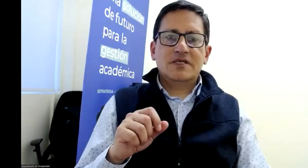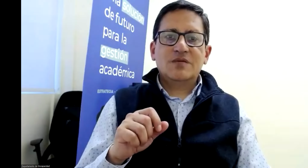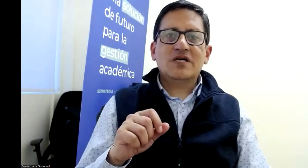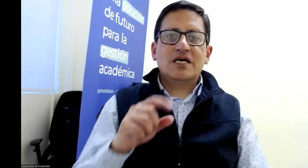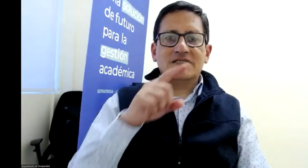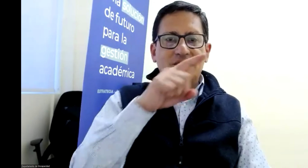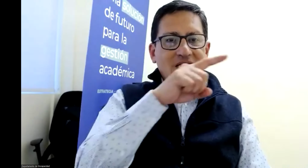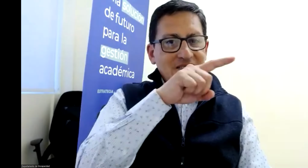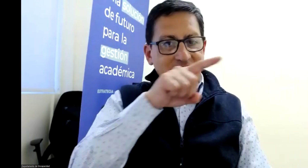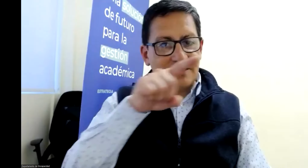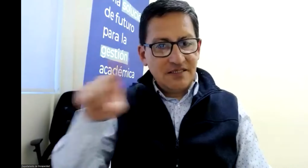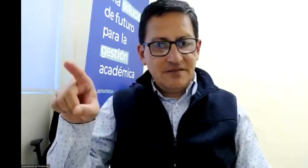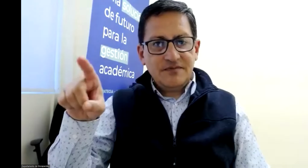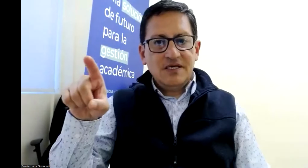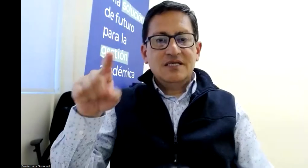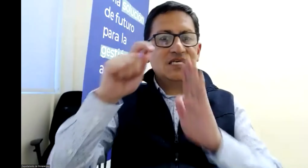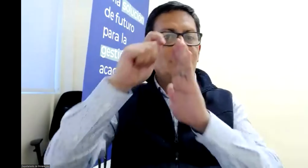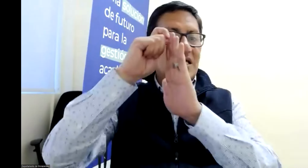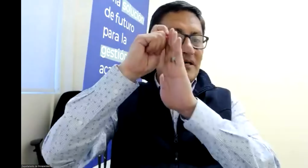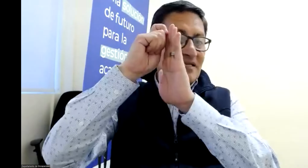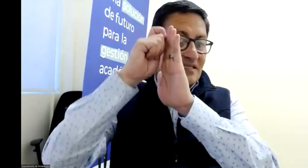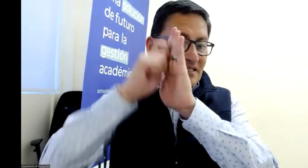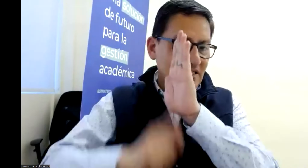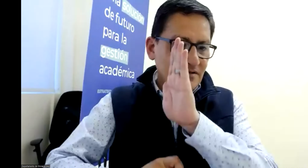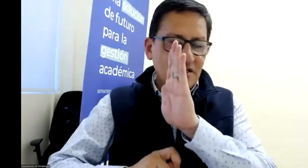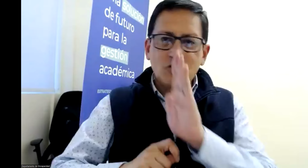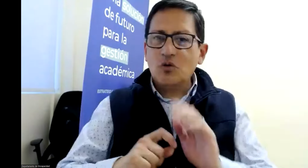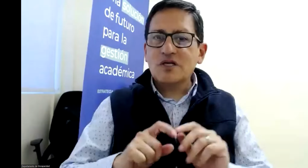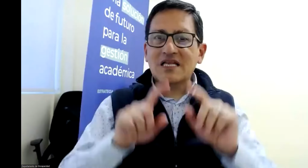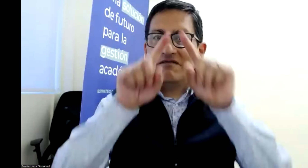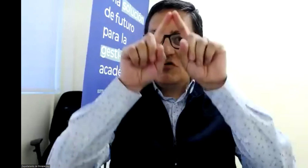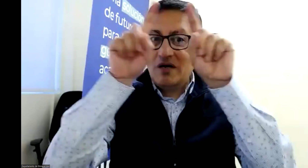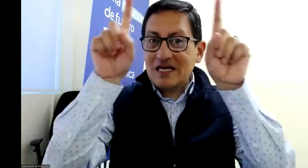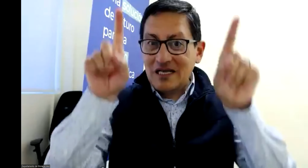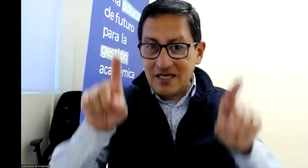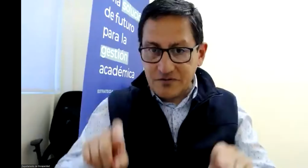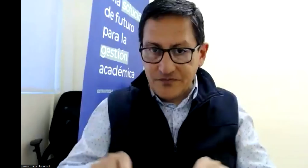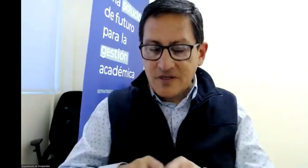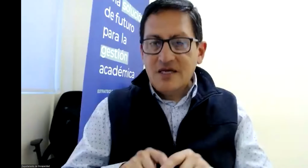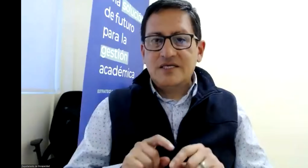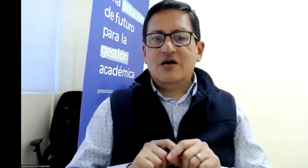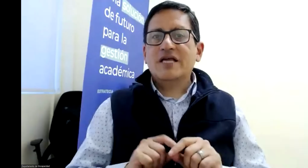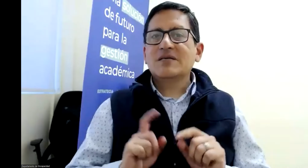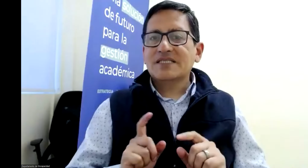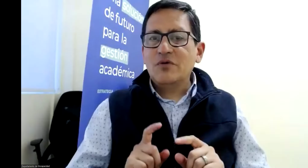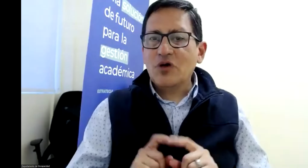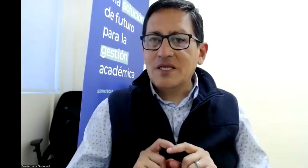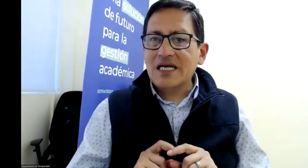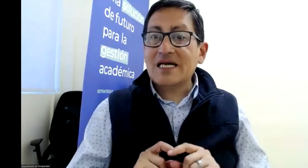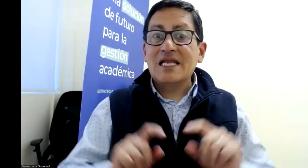dijimos que semana se dice así dijimos que mes se dice así y todo por la forma del calendario ya ahora si pensamos nuevamente en el